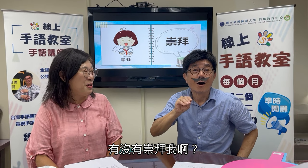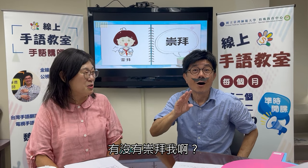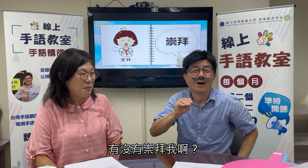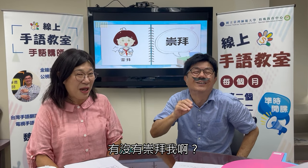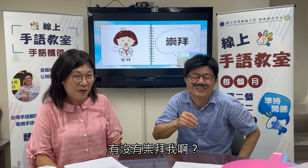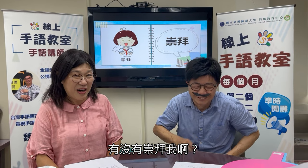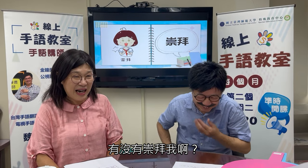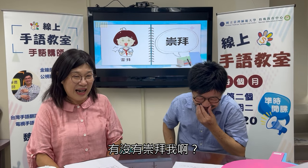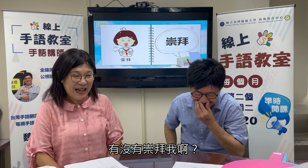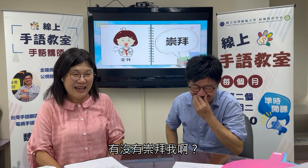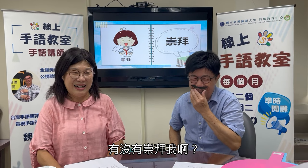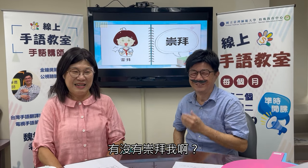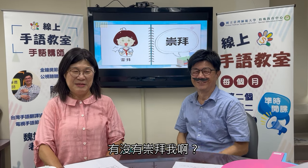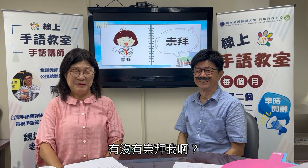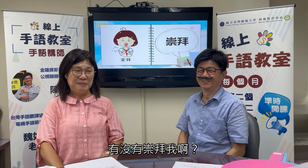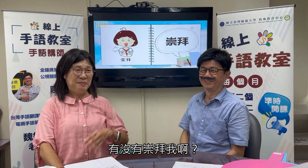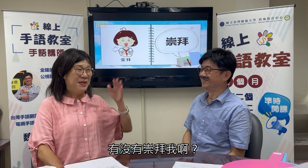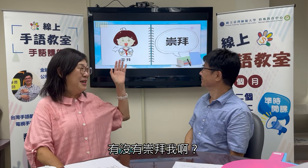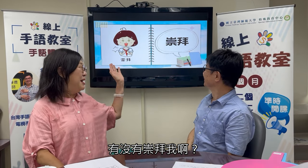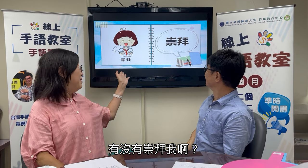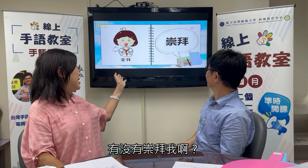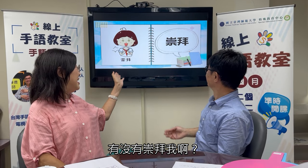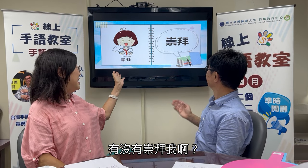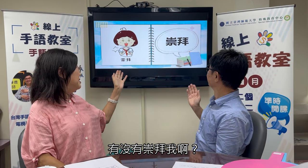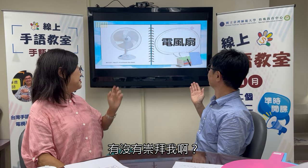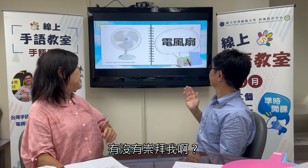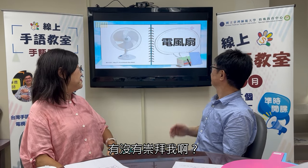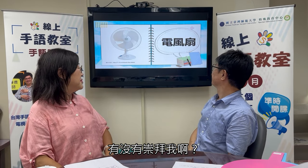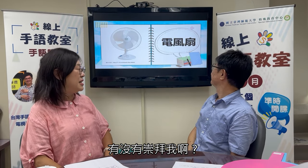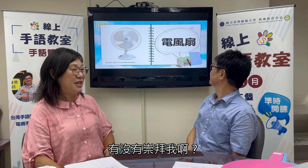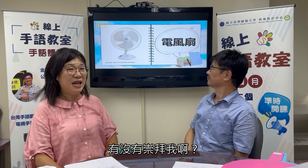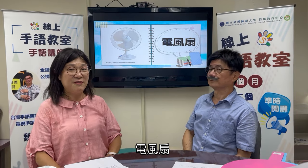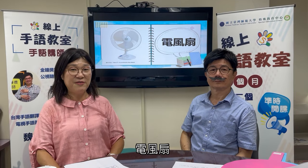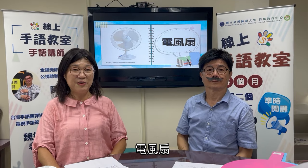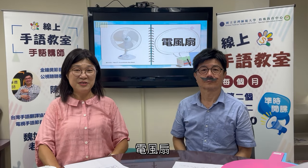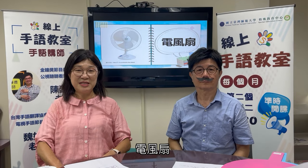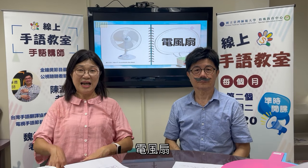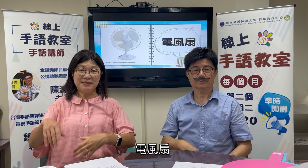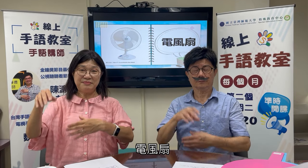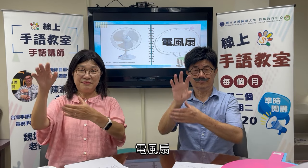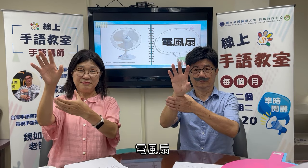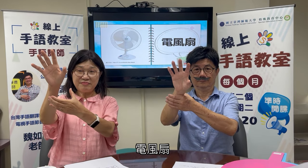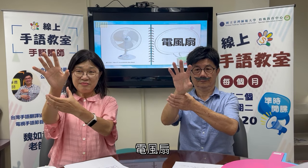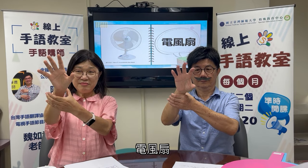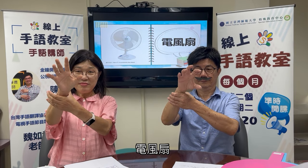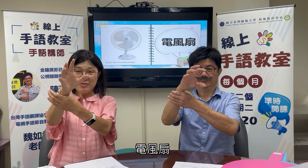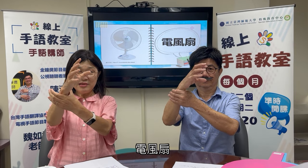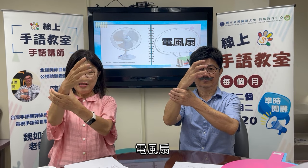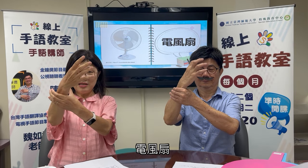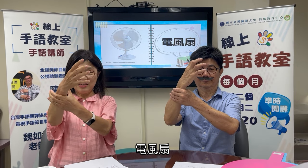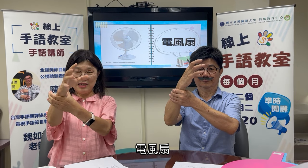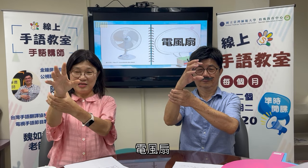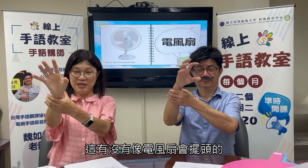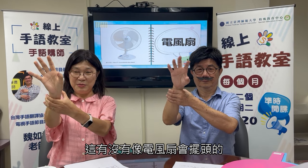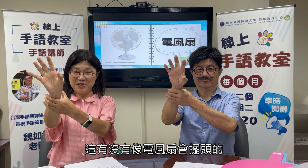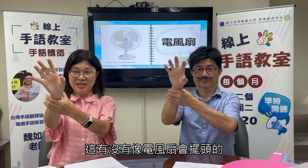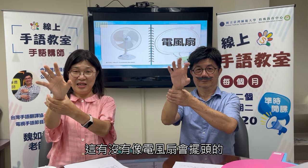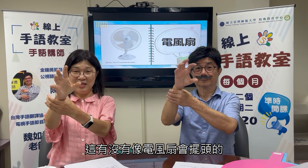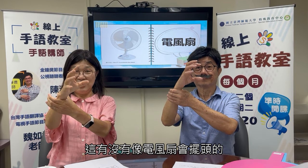崇拜我啊？OK， 电风扇，这有没有像